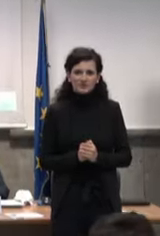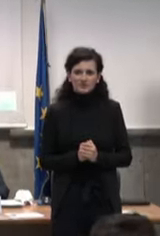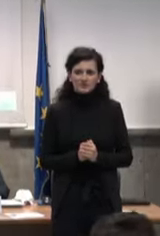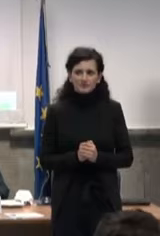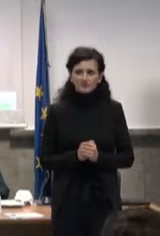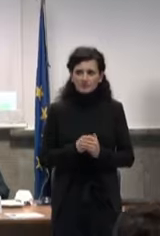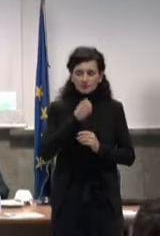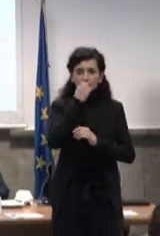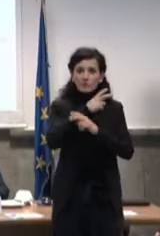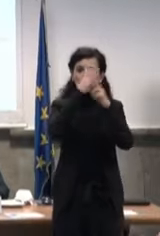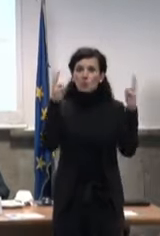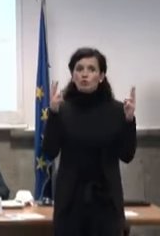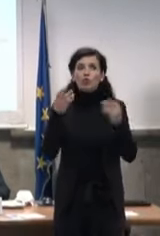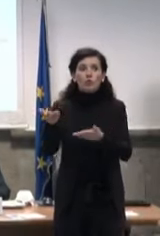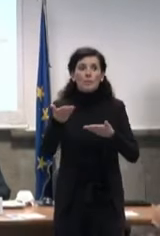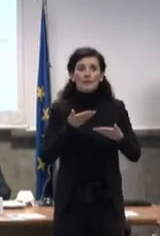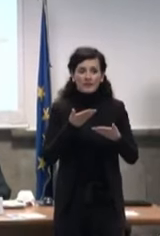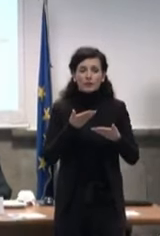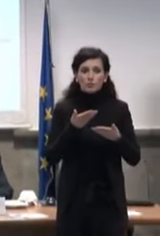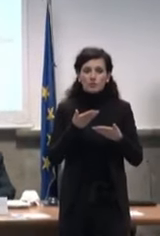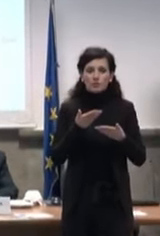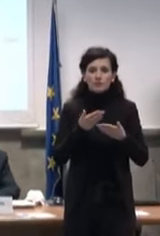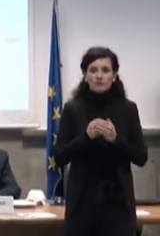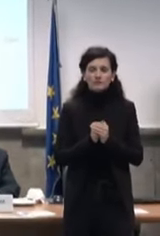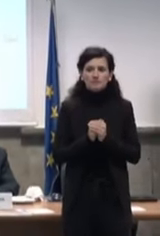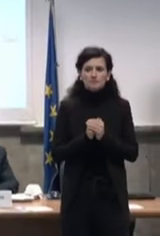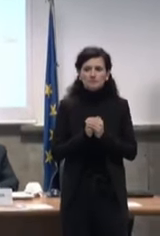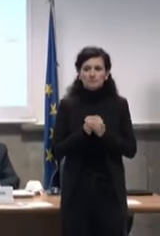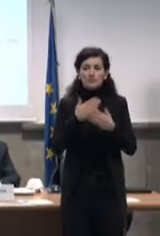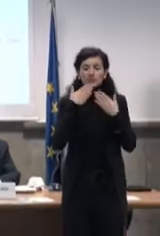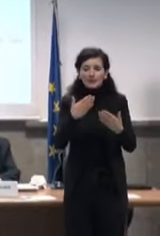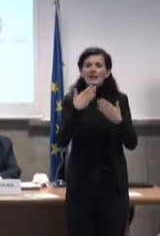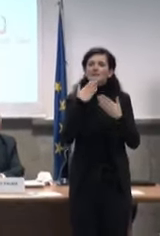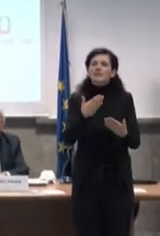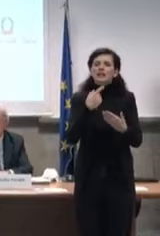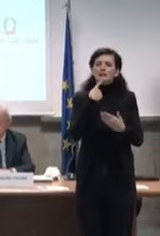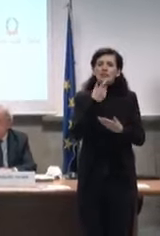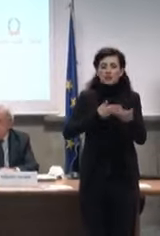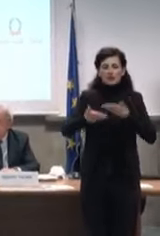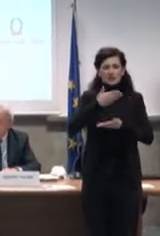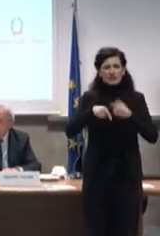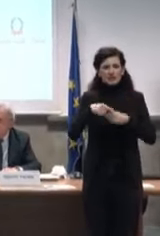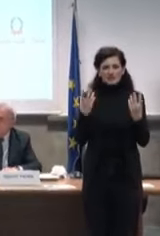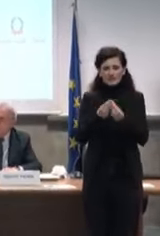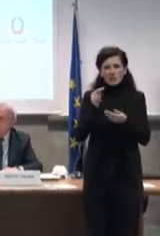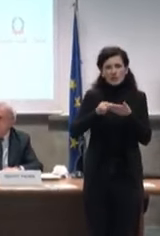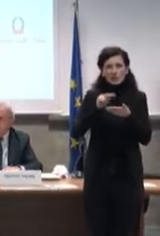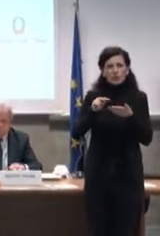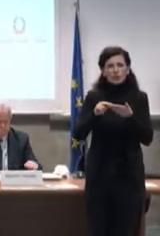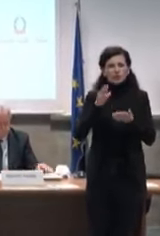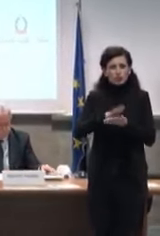buongiorno e benvenuti e grazie a un ringraziamento per chi ha collaborato con l'ufficio stampa titolo non oneroso